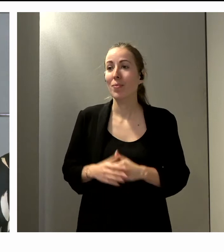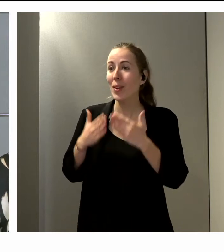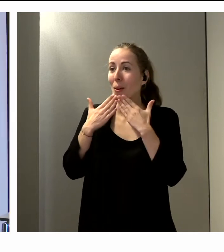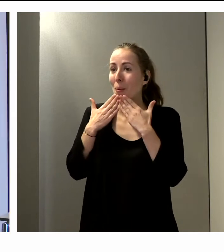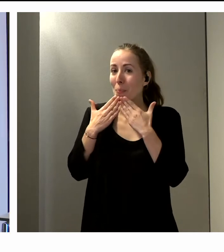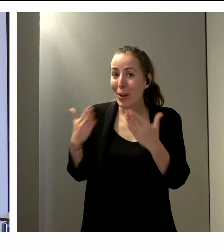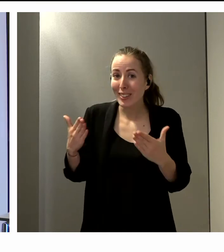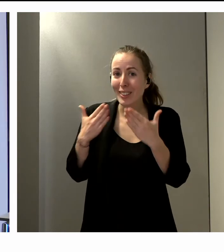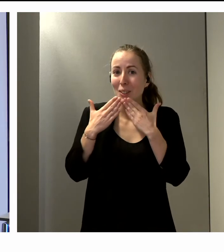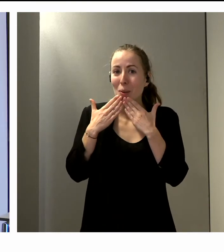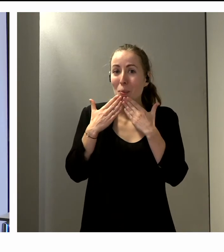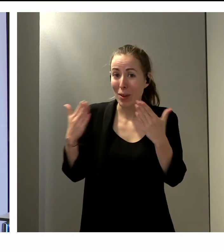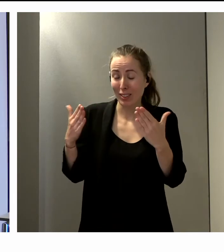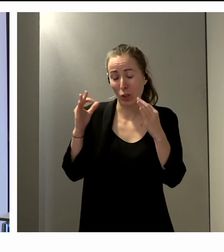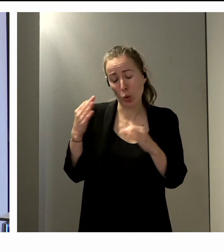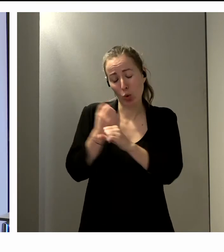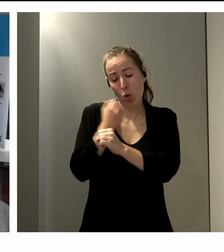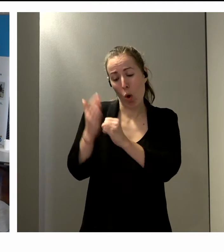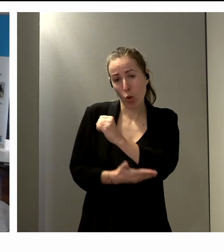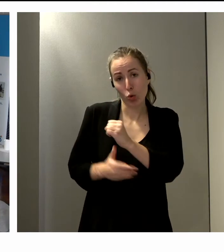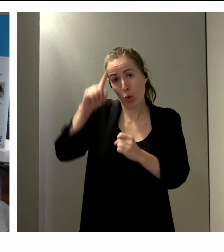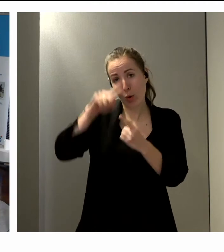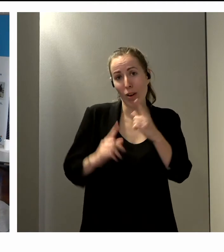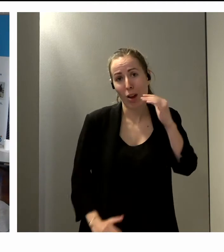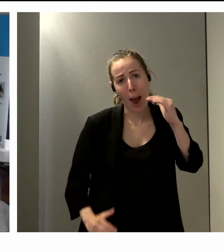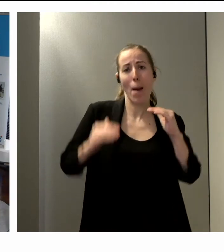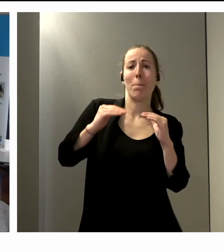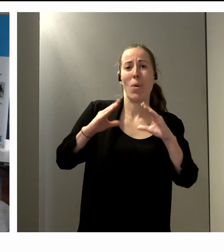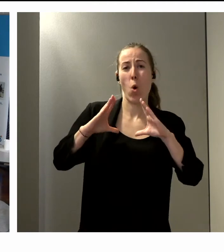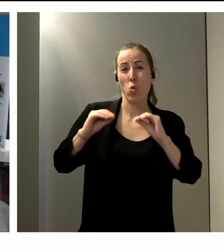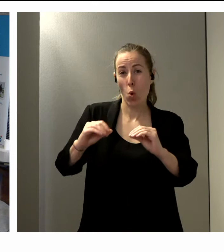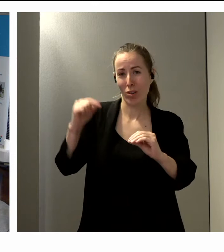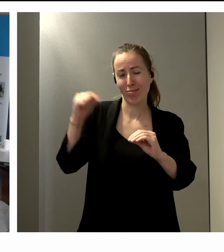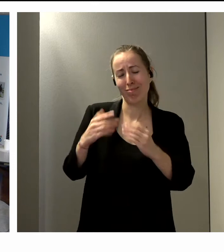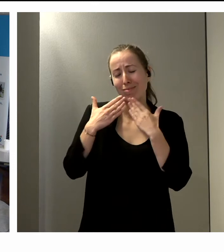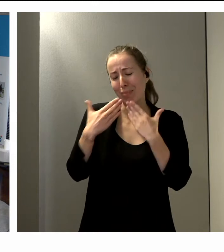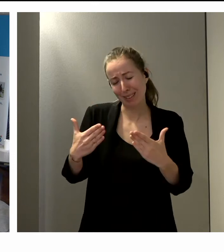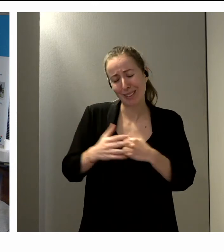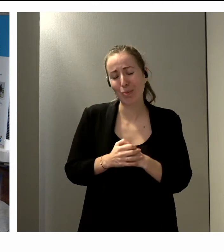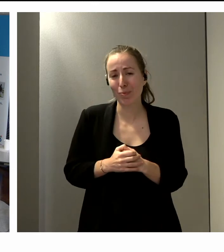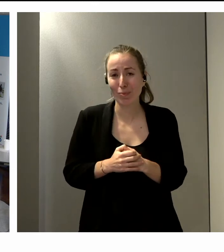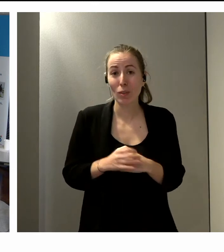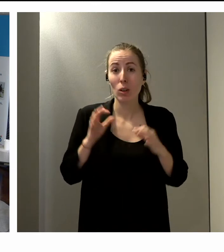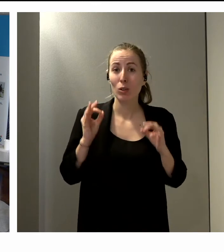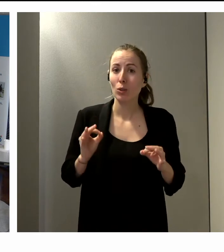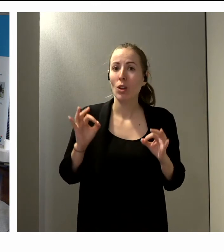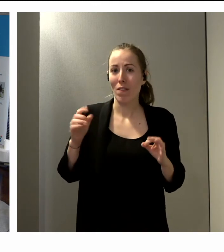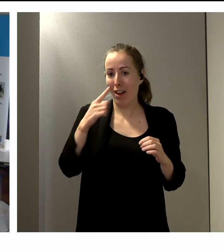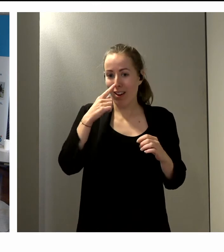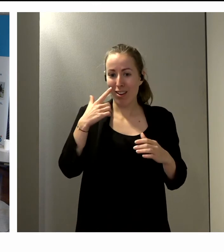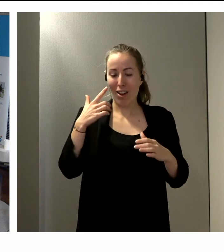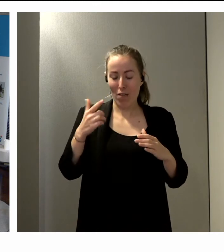Merci d'avoir rappelé cet enjeu fort d'égalité effective, des problématiques autour d'être